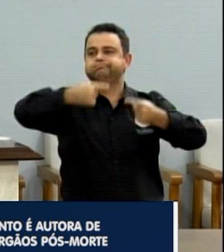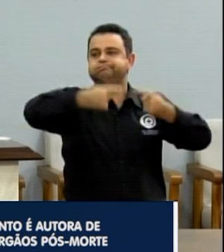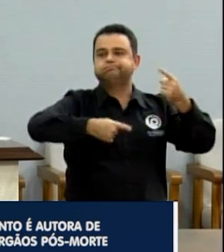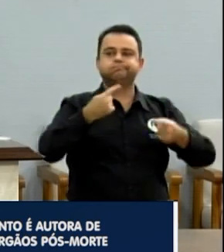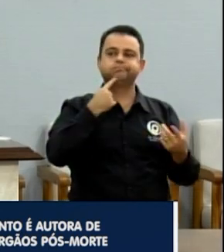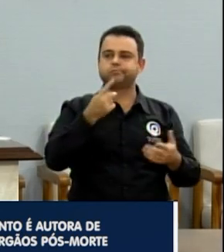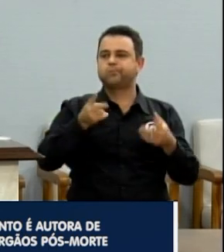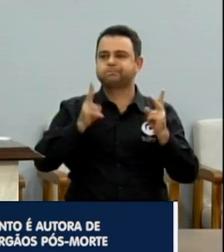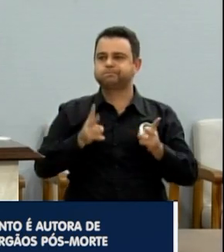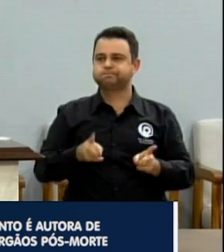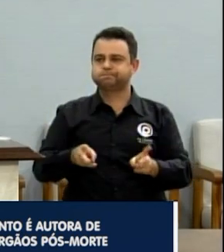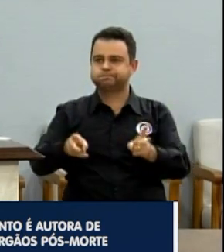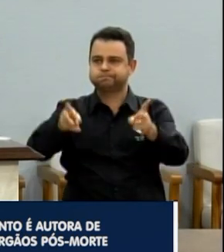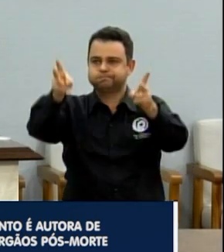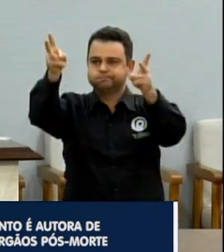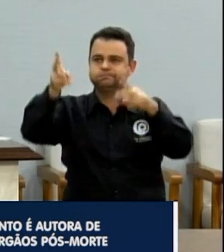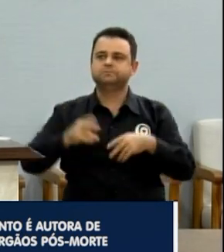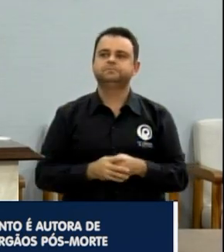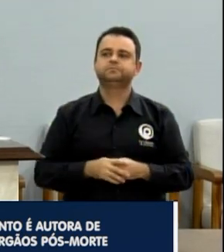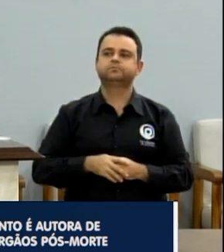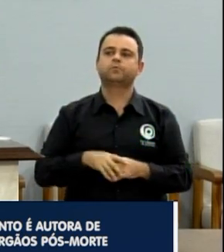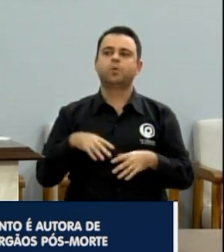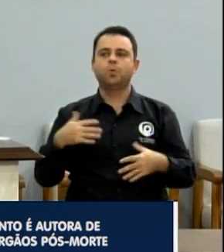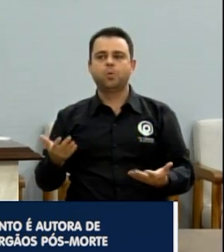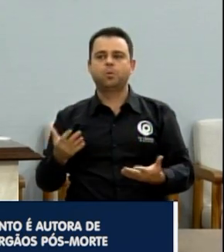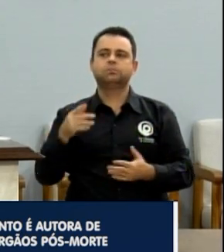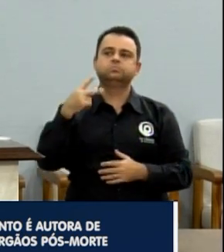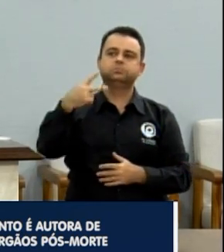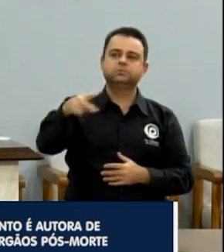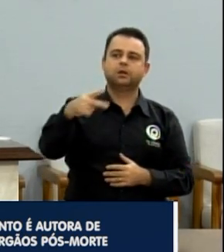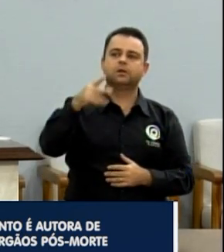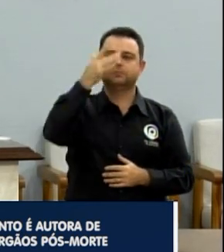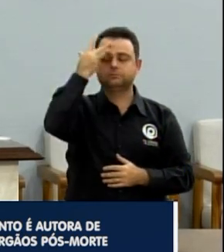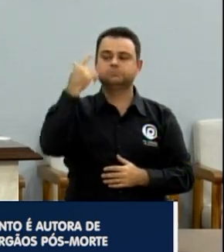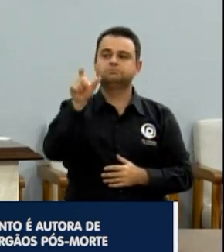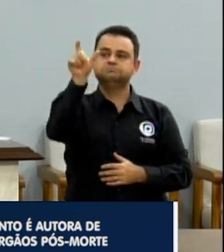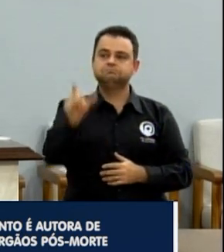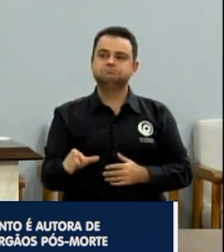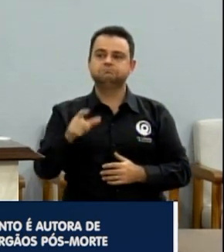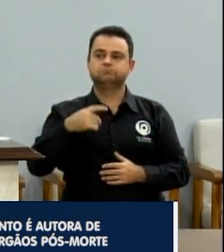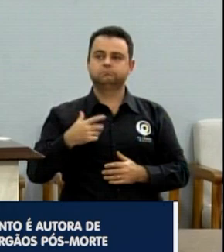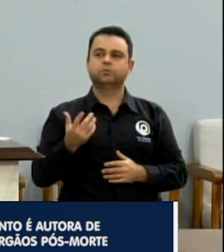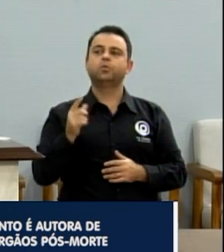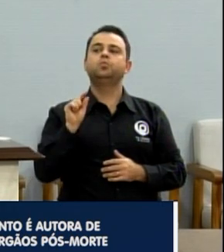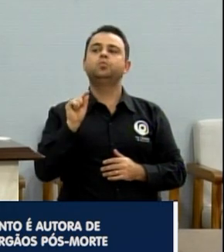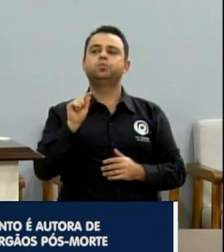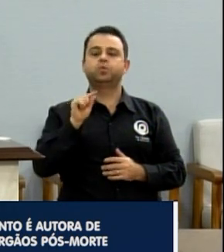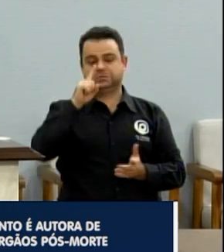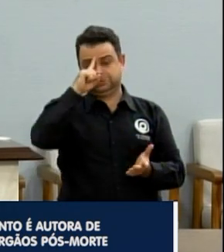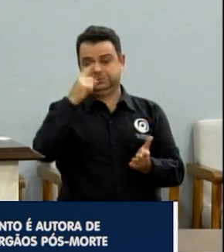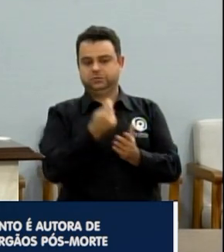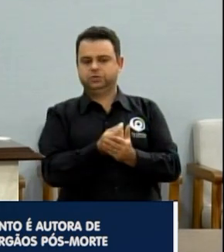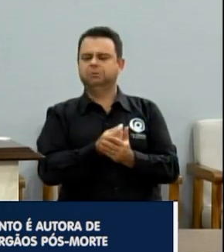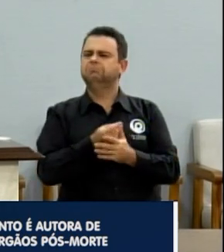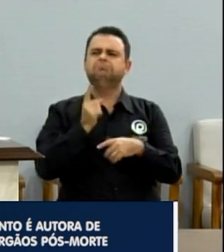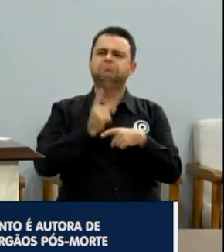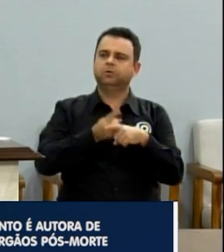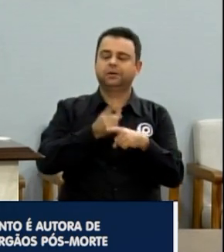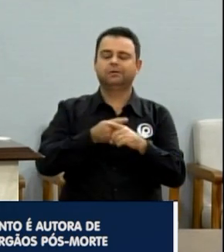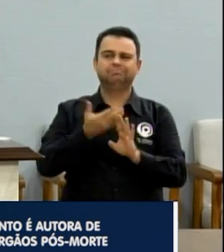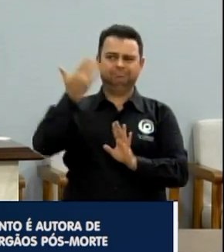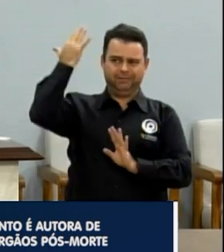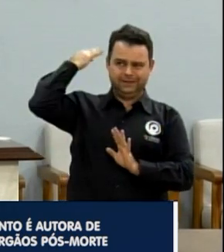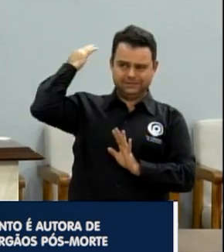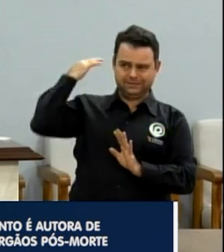para agora a tão aclamada autodeterminação, sobretudo pelas atrocidades da Segunda Guerra Mundial, para que hoje